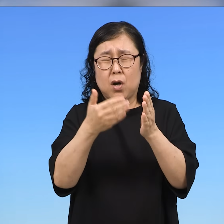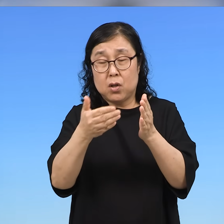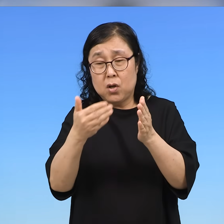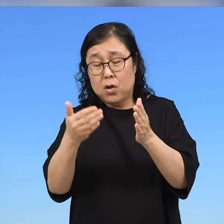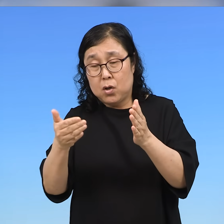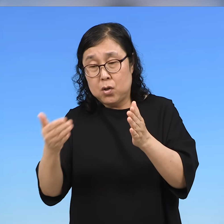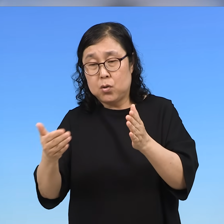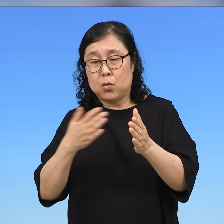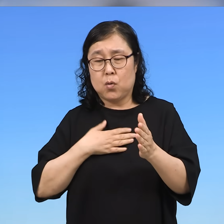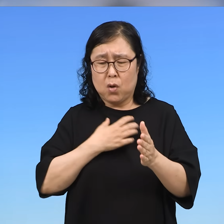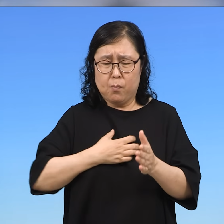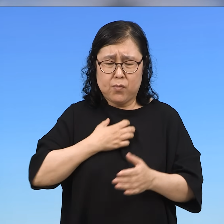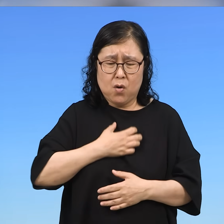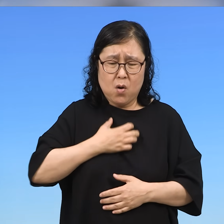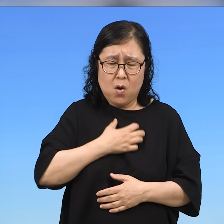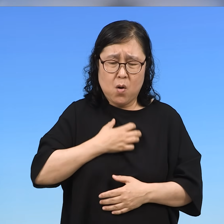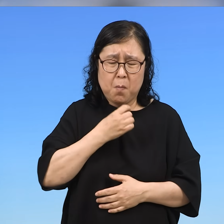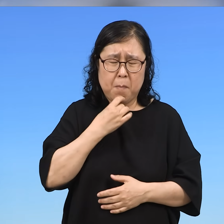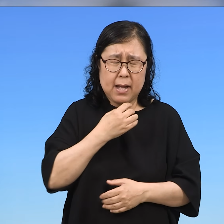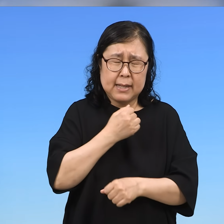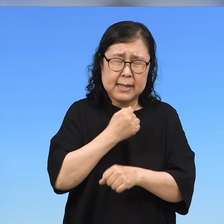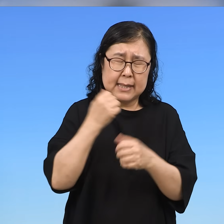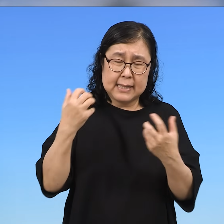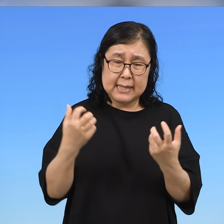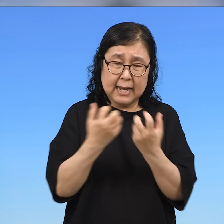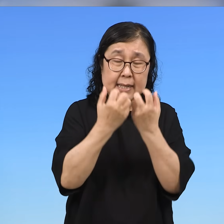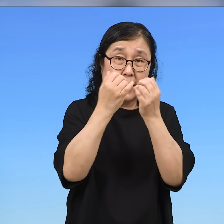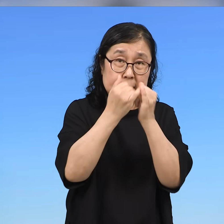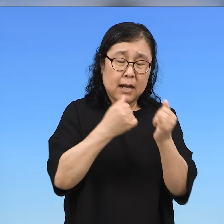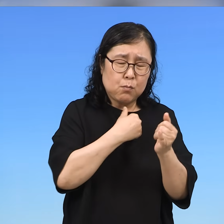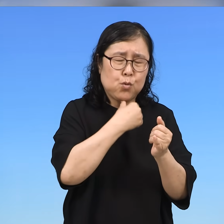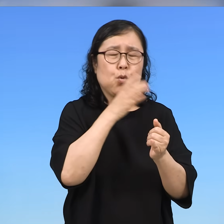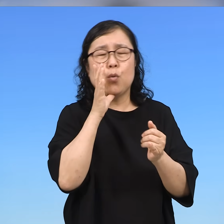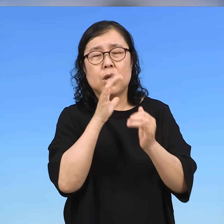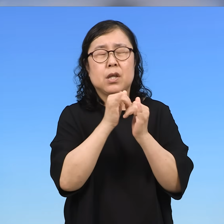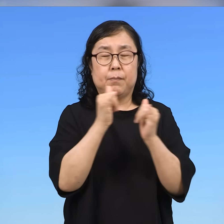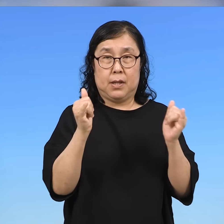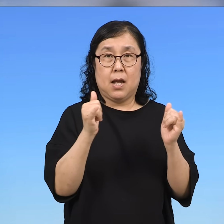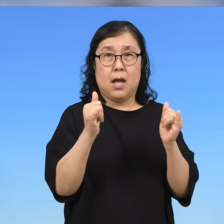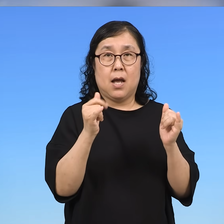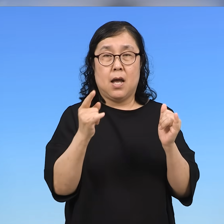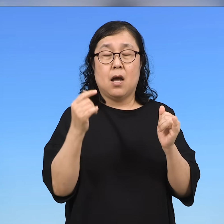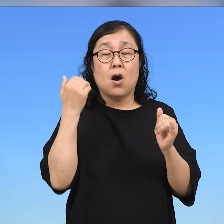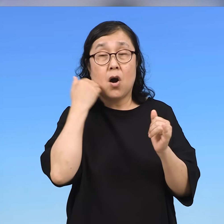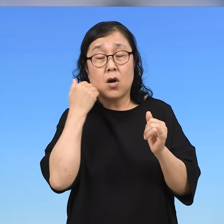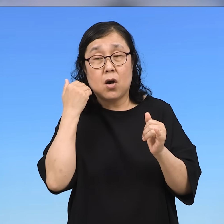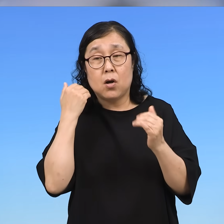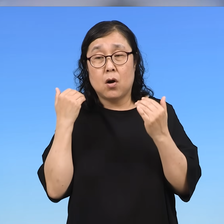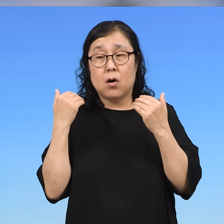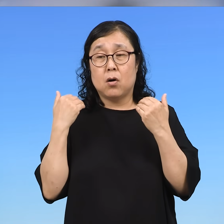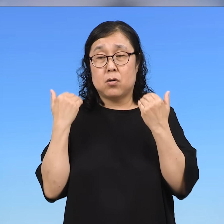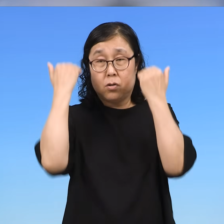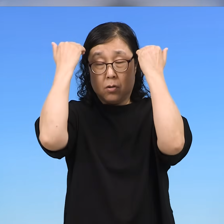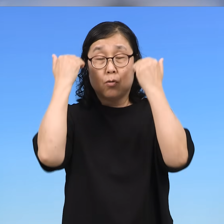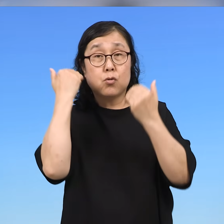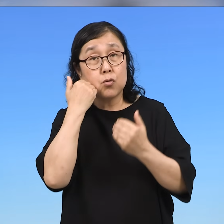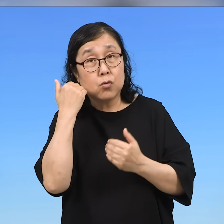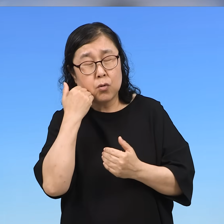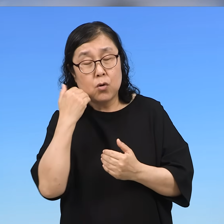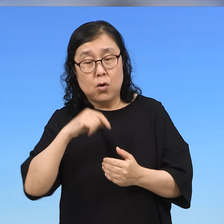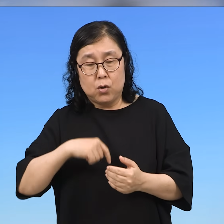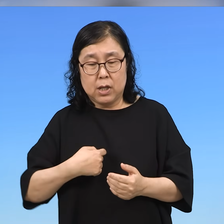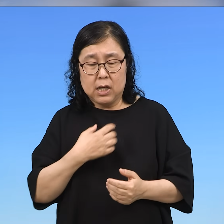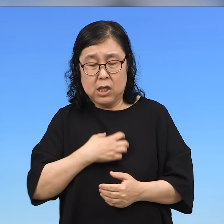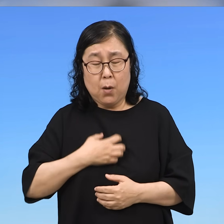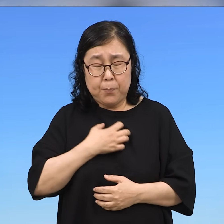염려만, 하나님 나 버리시면 어떡하지? 염려만 가득한 사람은 노인이고요. 누가 어른입니까?